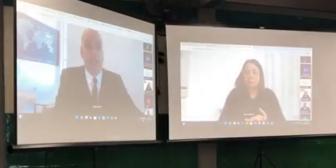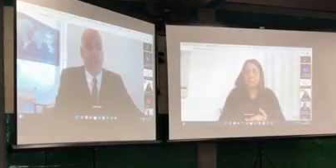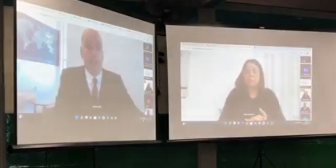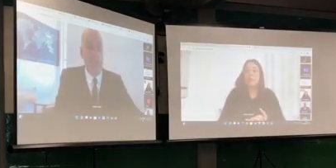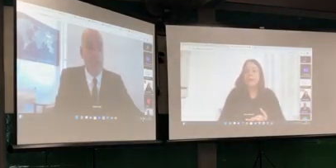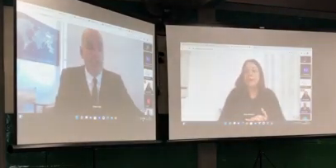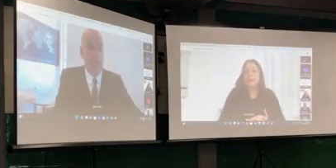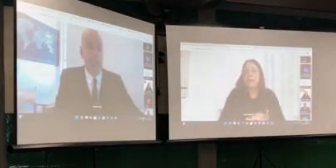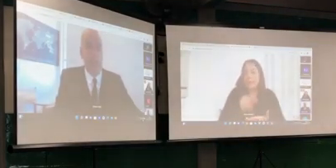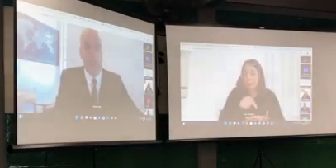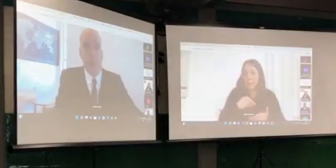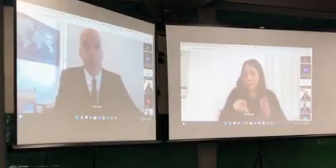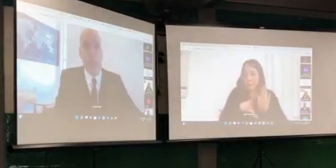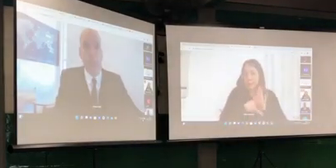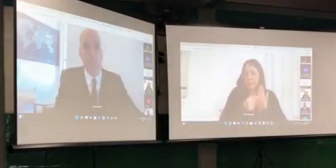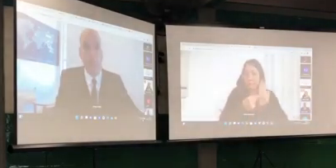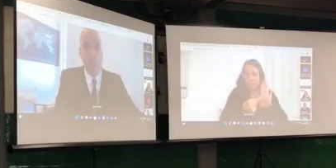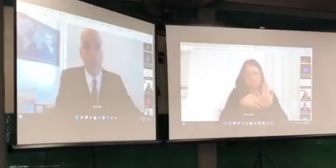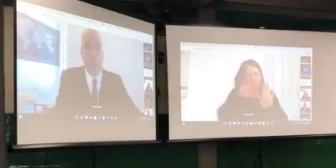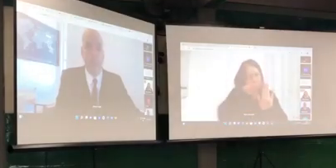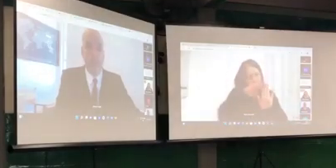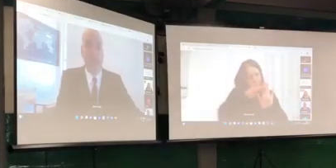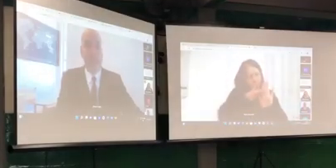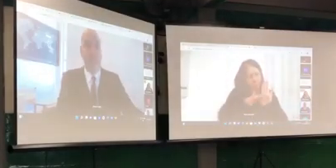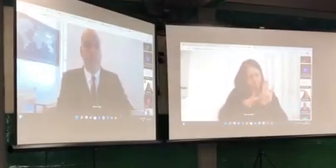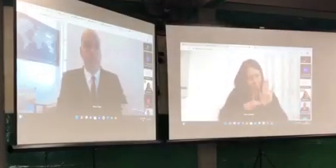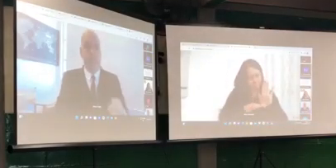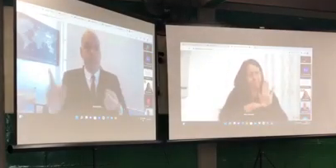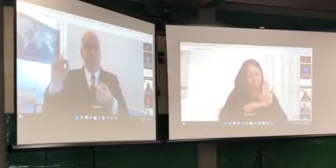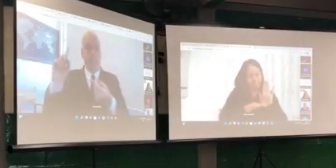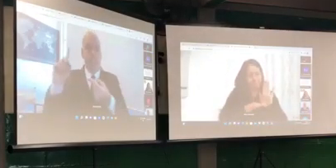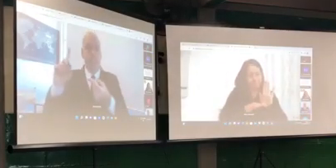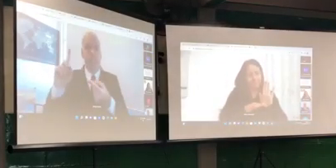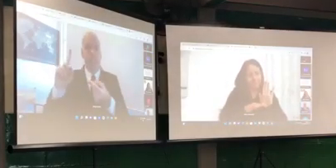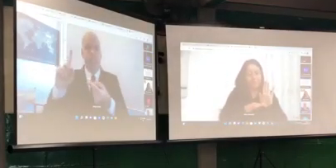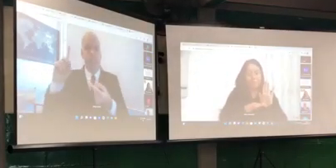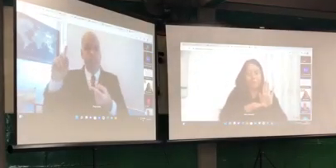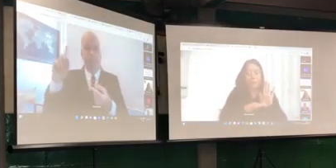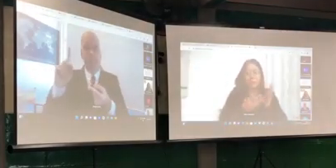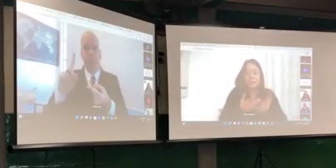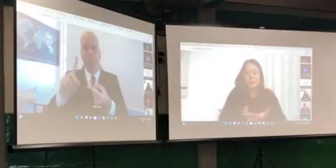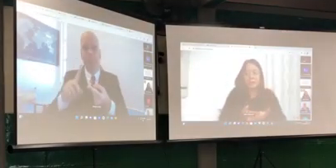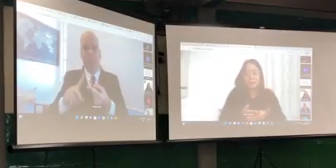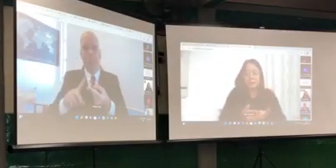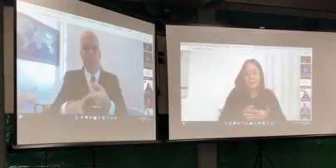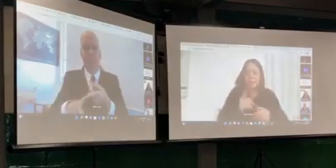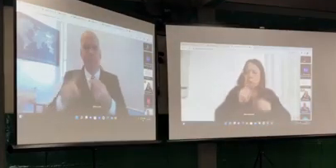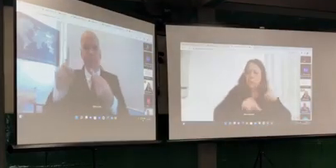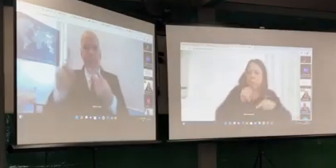ainda a lei ela traz tudo isso, né? A atividades